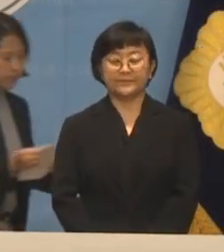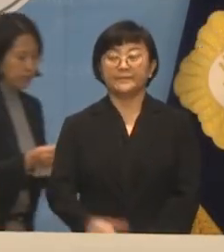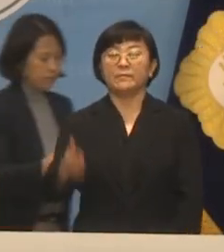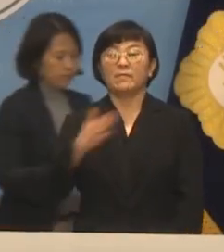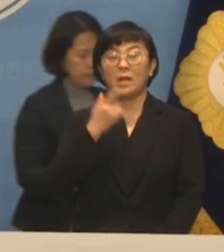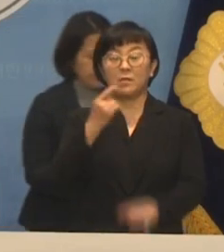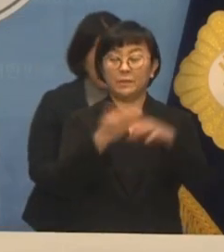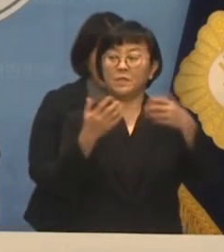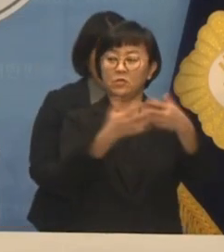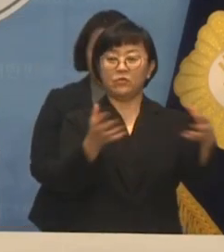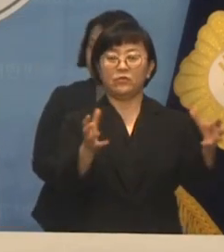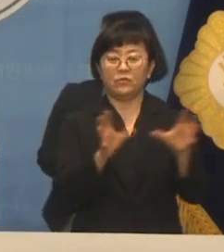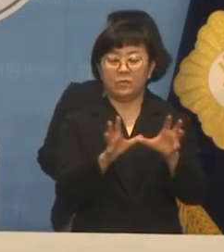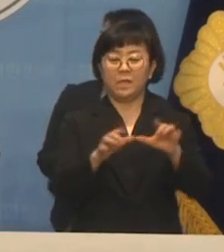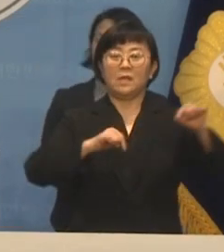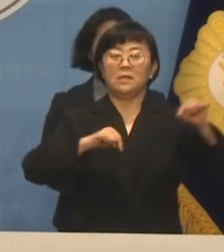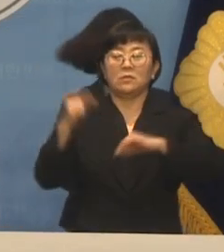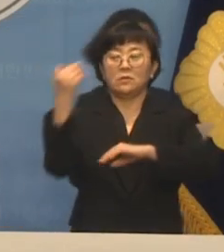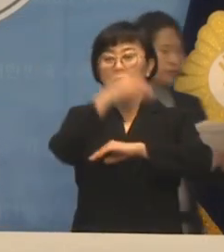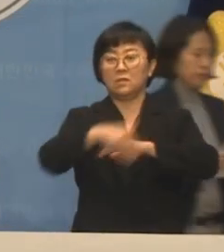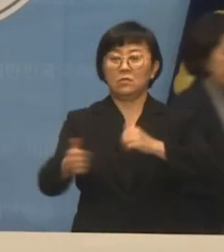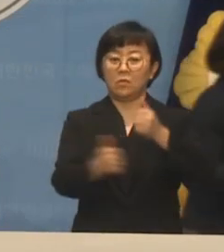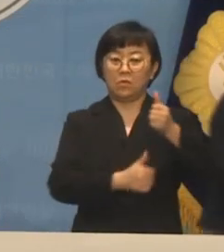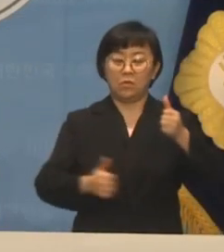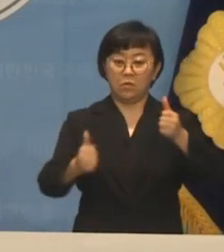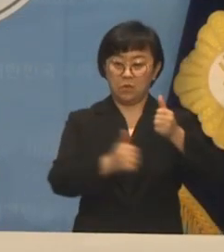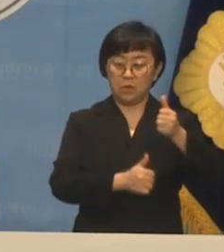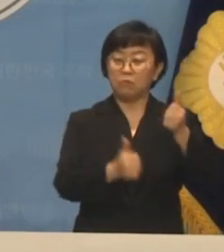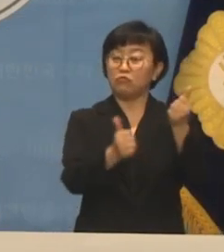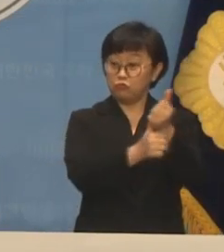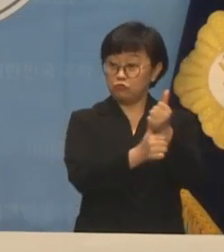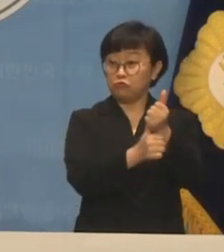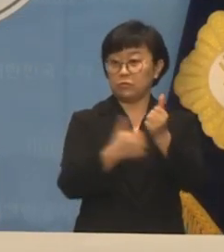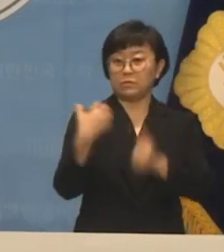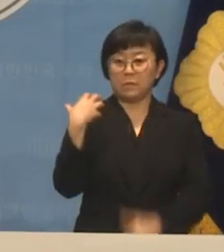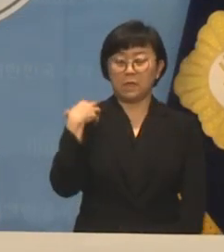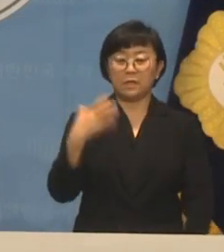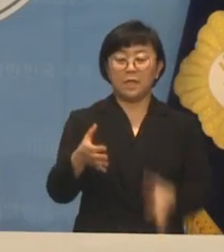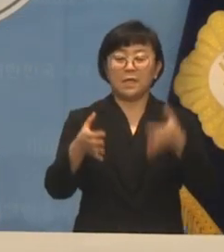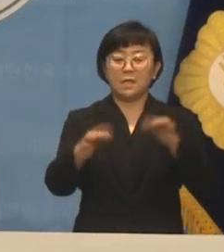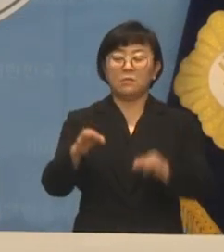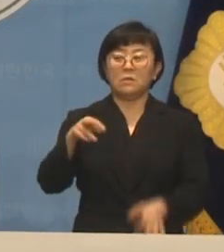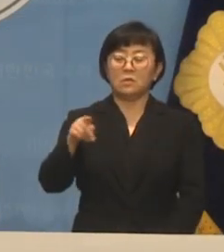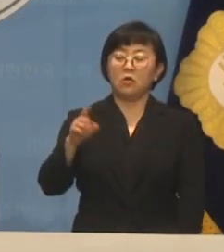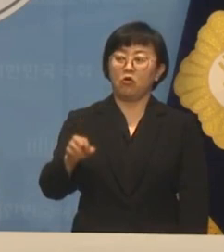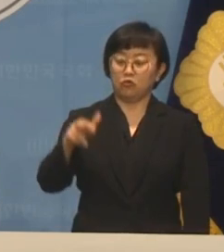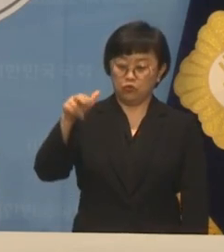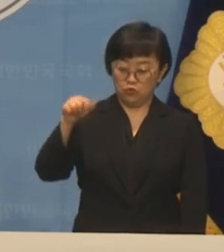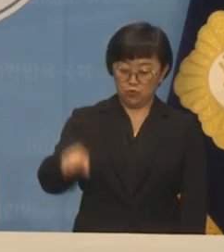저는 더불어민주당 정책위원회 수석 부의장을 맡고 있는 김성주 의원입니다.